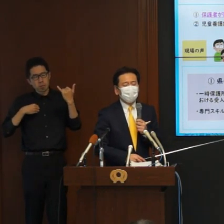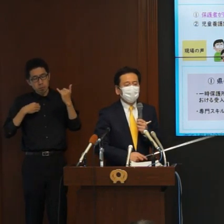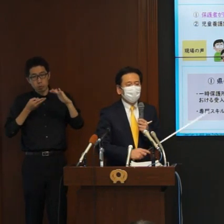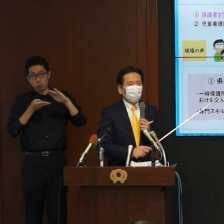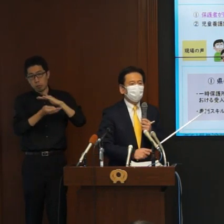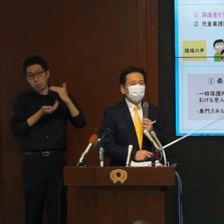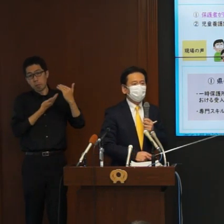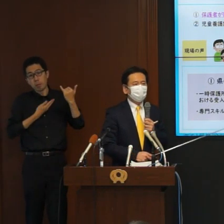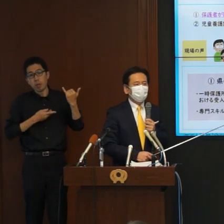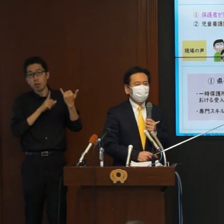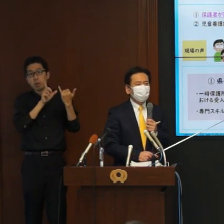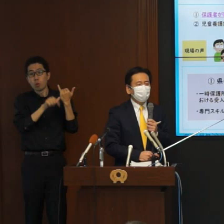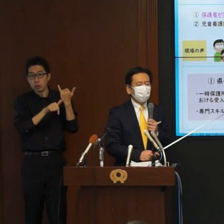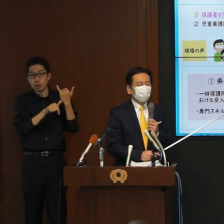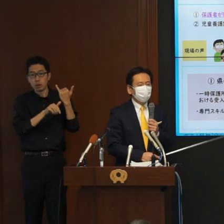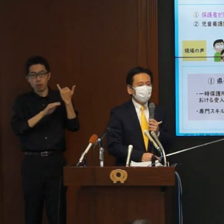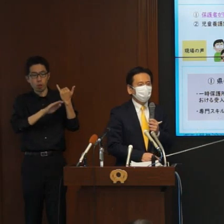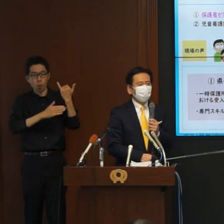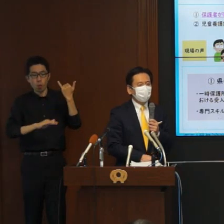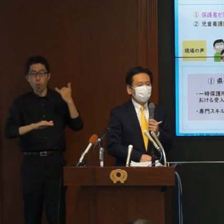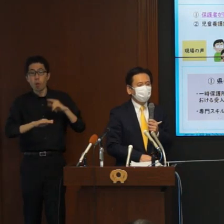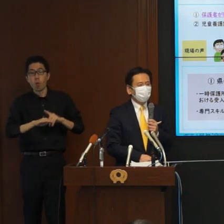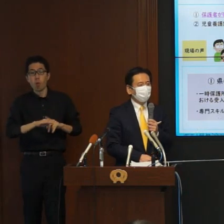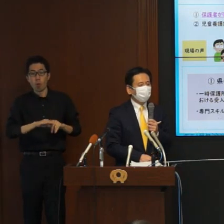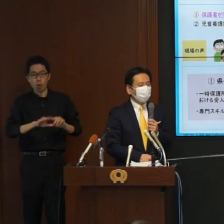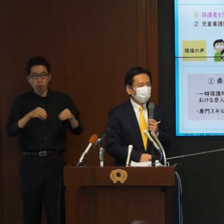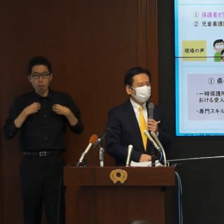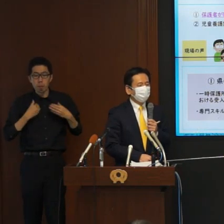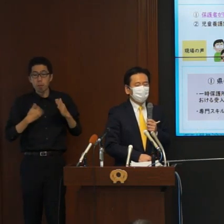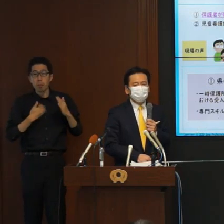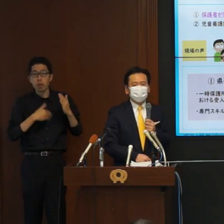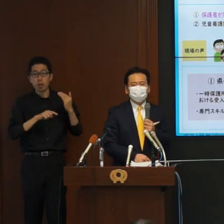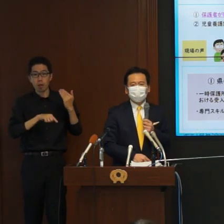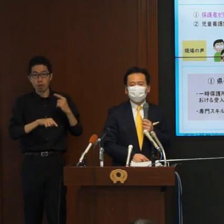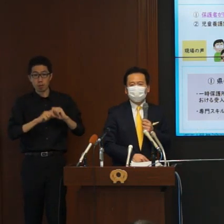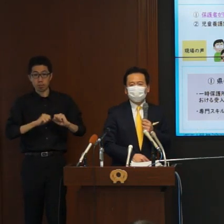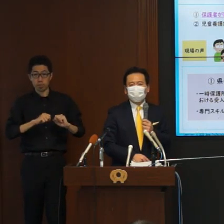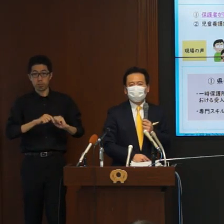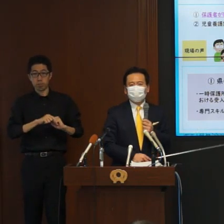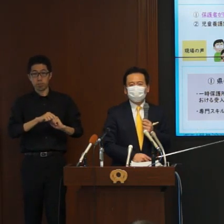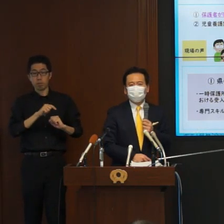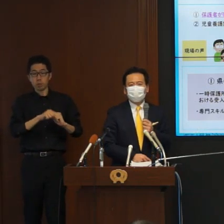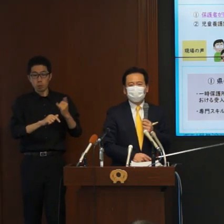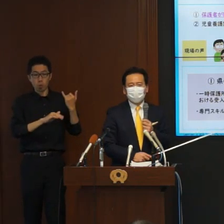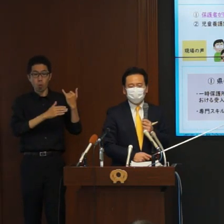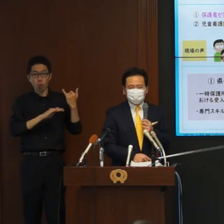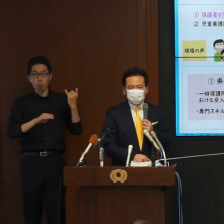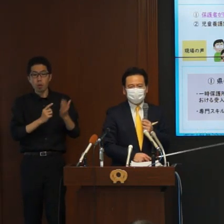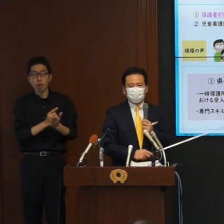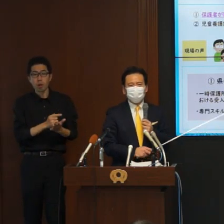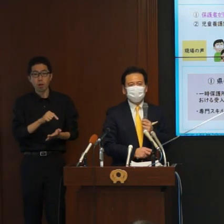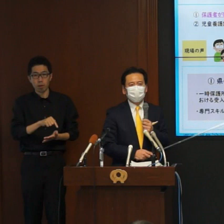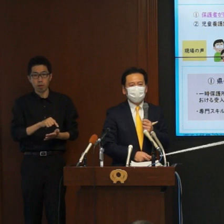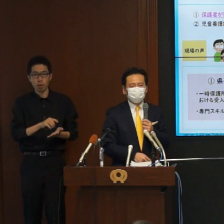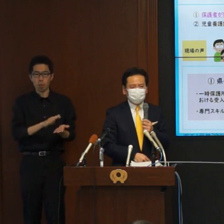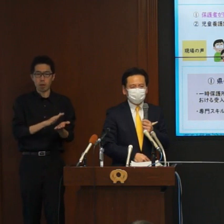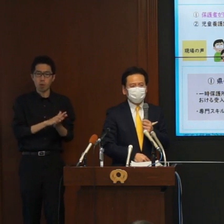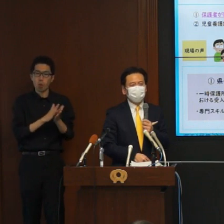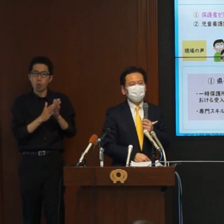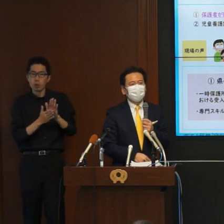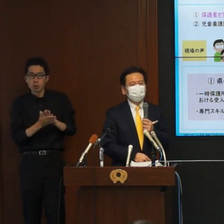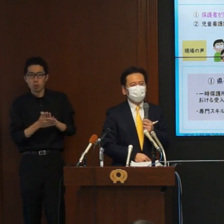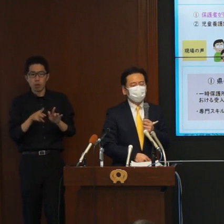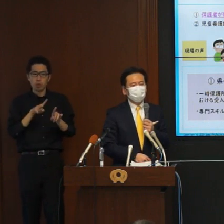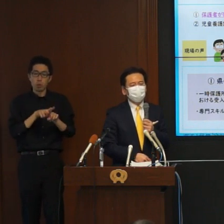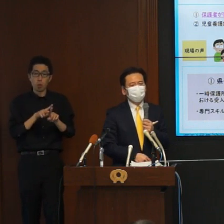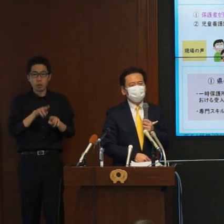ときにお子さん陰性のお子さんが残されたりした場合に、その例えば幼児だったり小学生だ